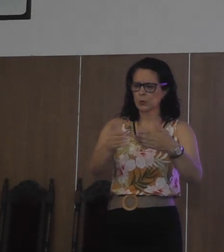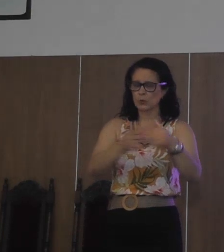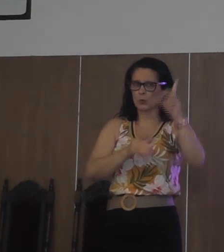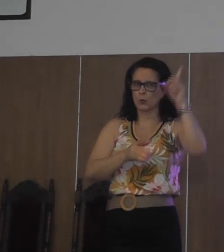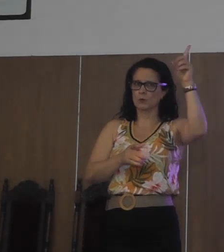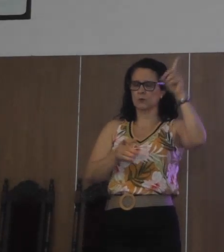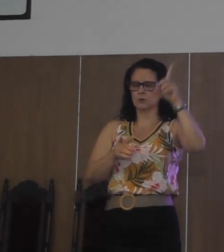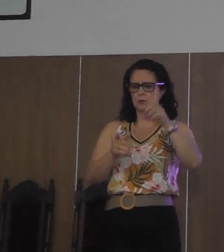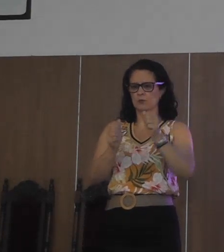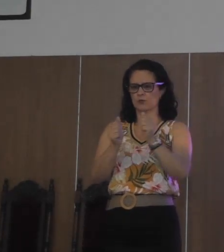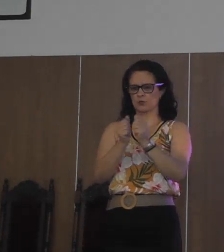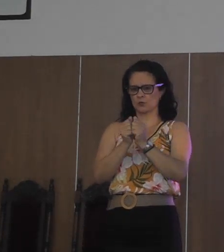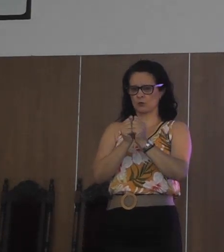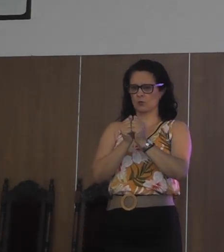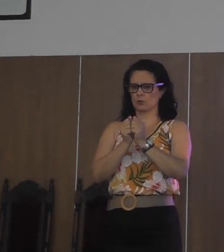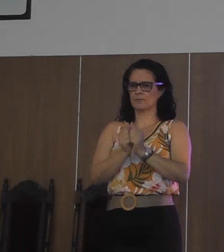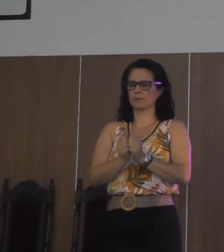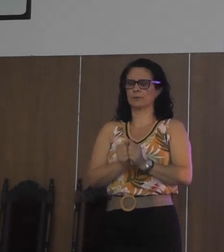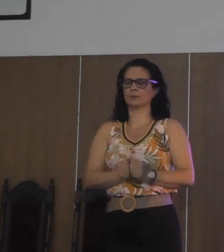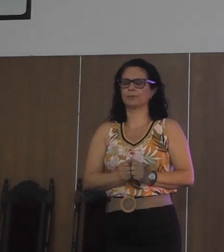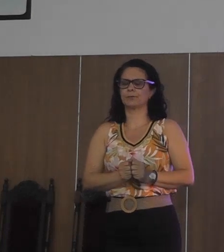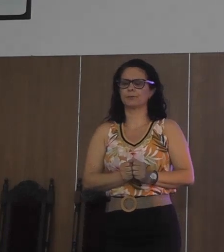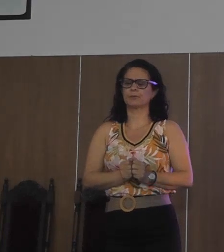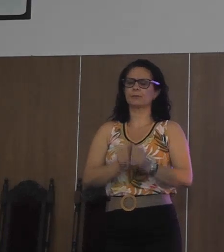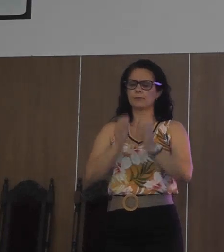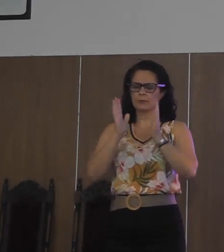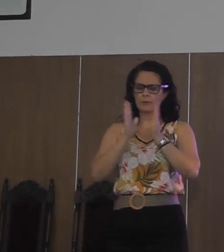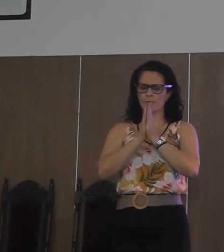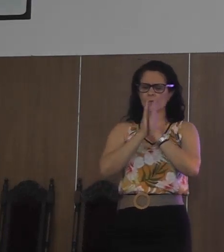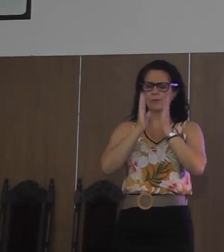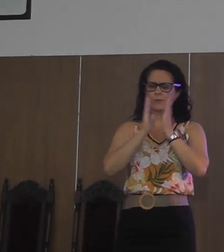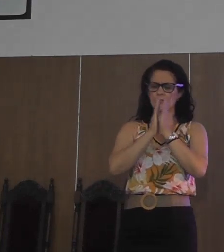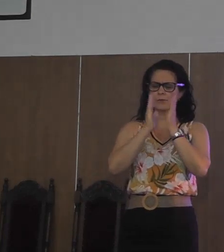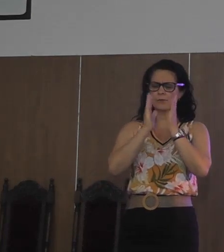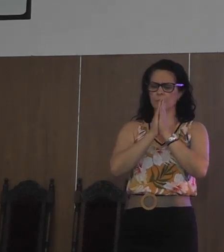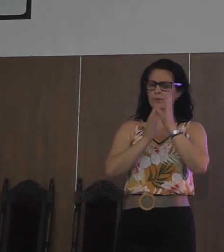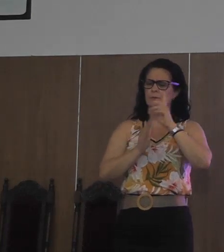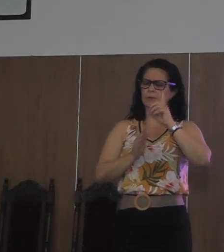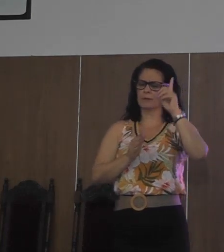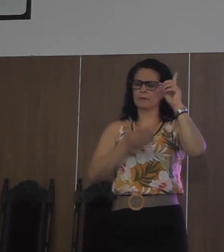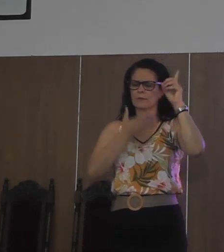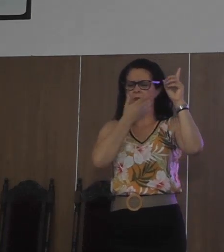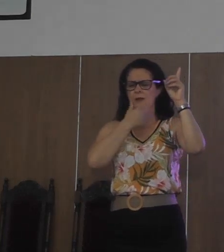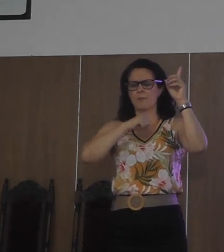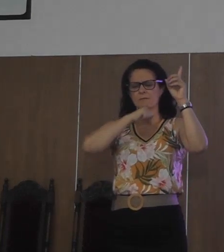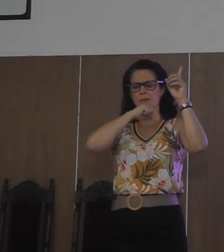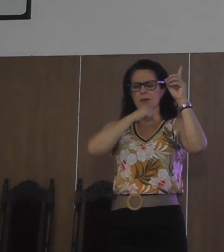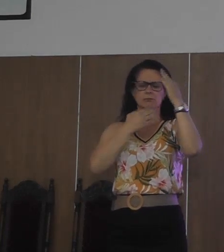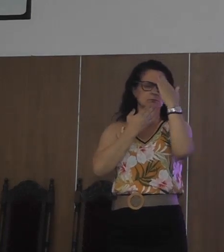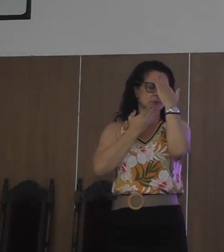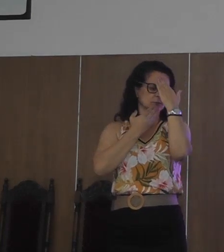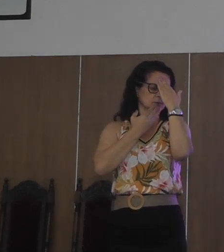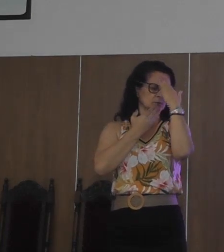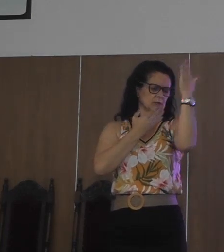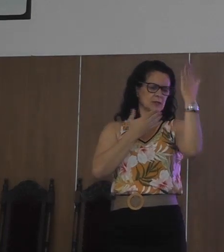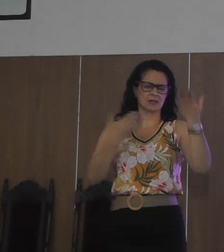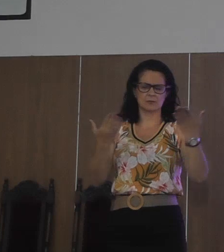Amém. Feche os vossos olhos, vamos falar com Deus. Pai, muito obrigado, ó Deus, por essa